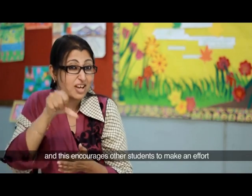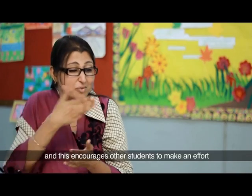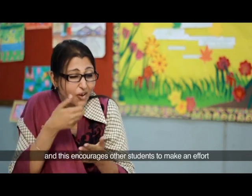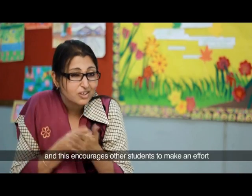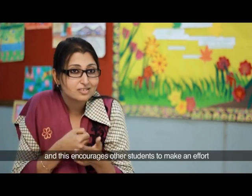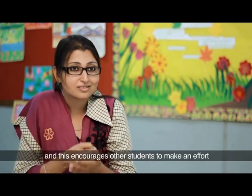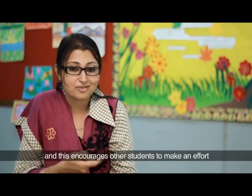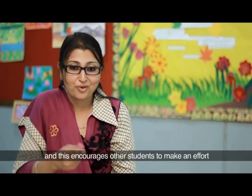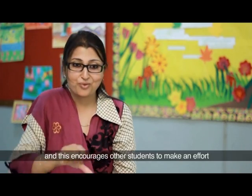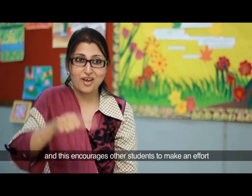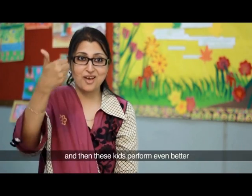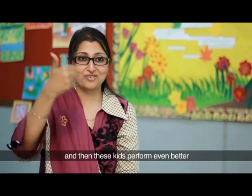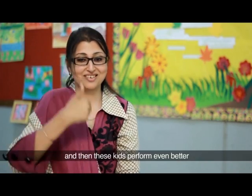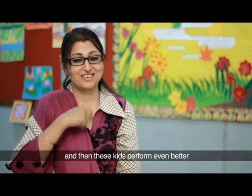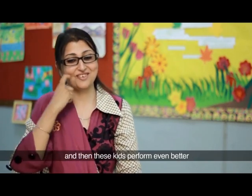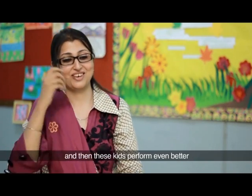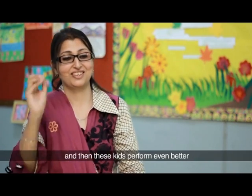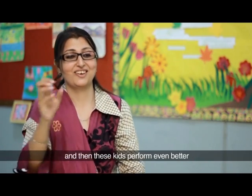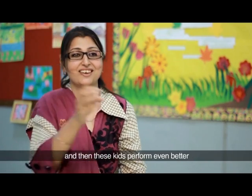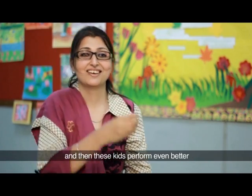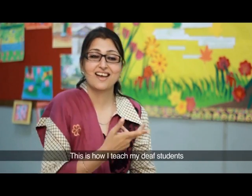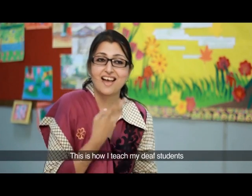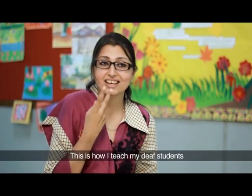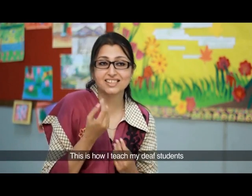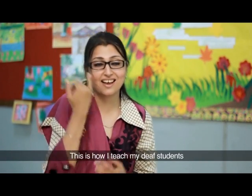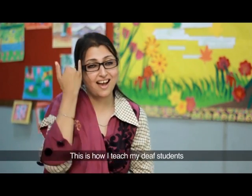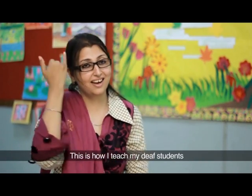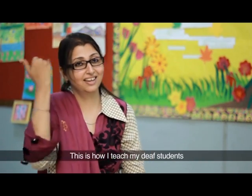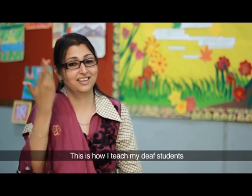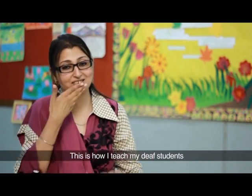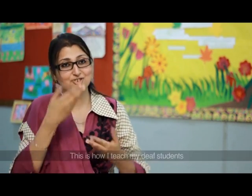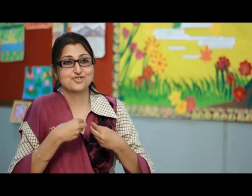बच्चे भी कोशिश करते हैं और अच्छा रिजल्ट देते हैं। इसी तरीके से मैं पढ़ाती हूँ।